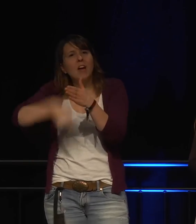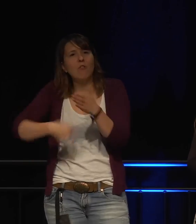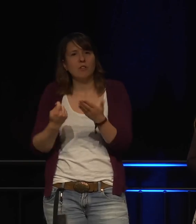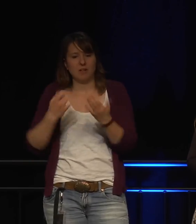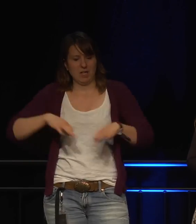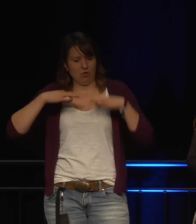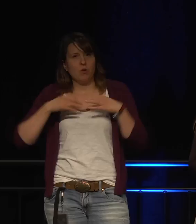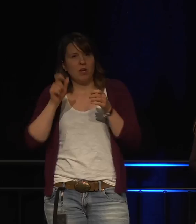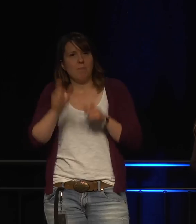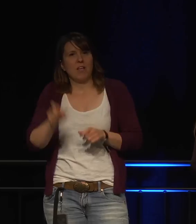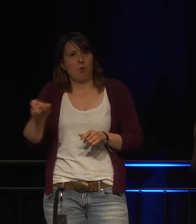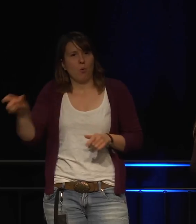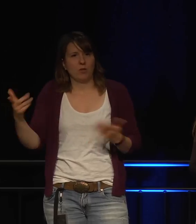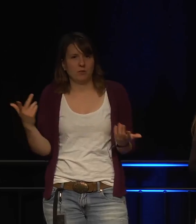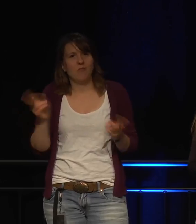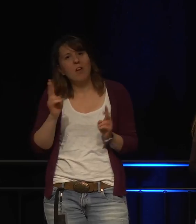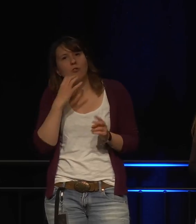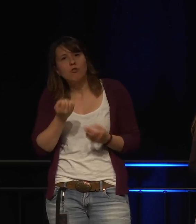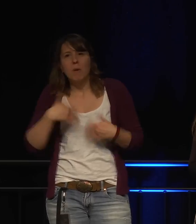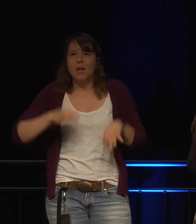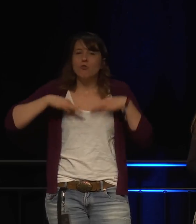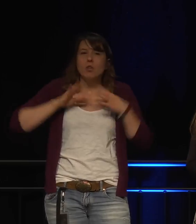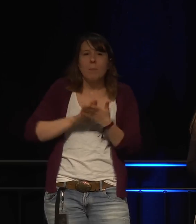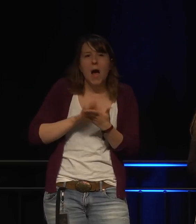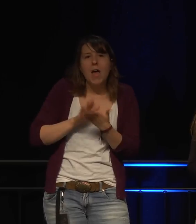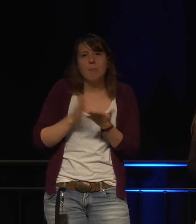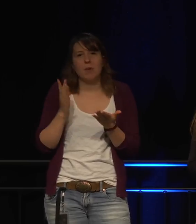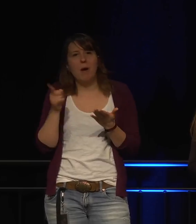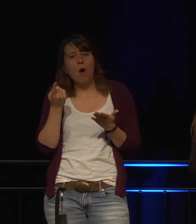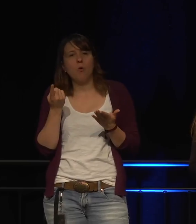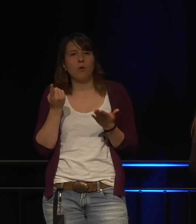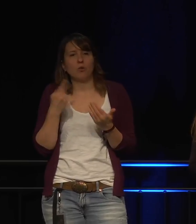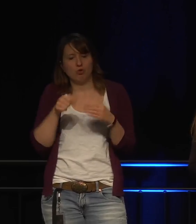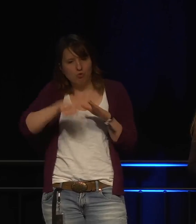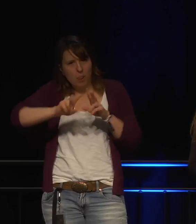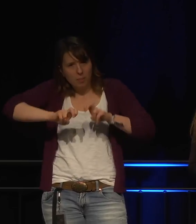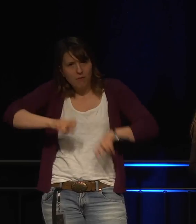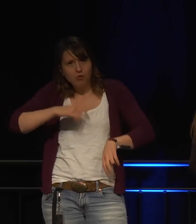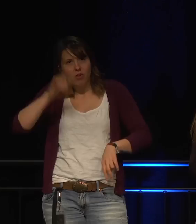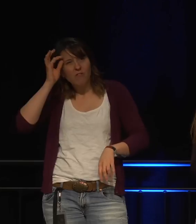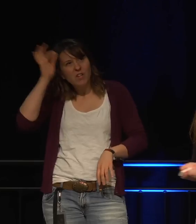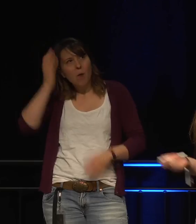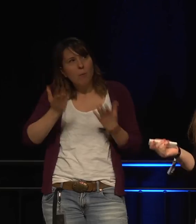personas que quieren mejorar su nutrición y analizar el nivel de estrés.